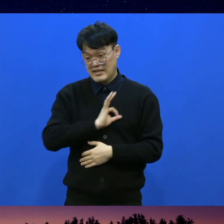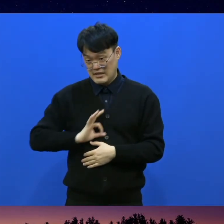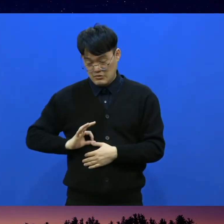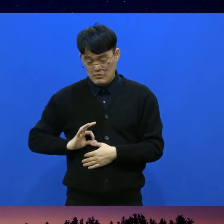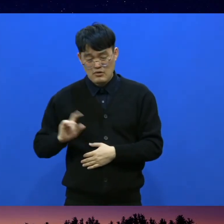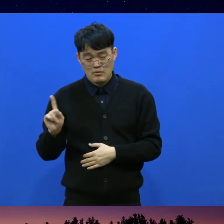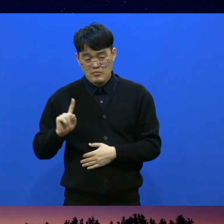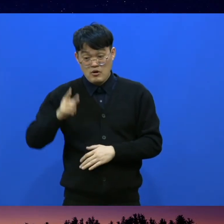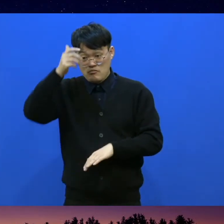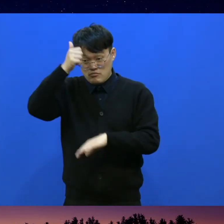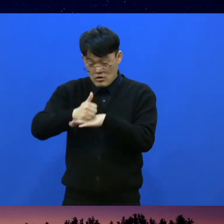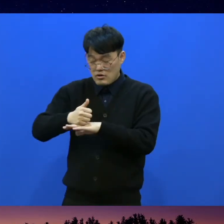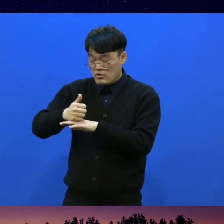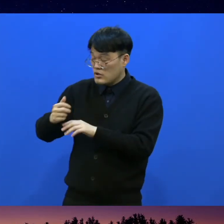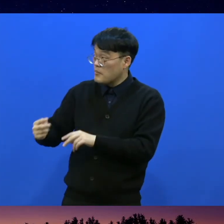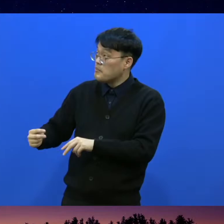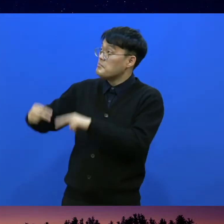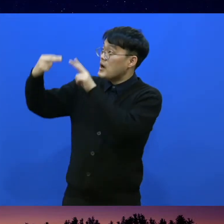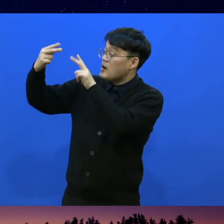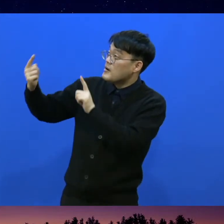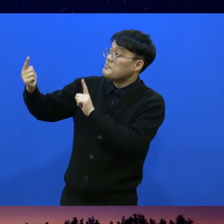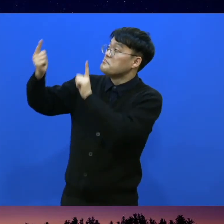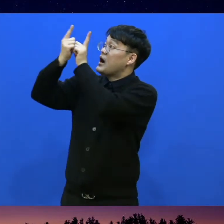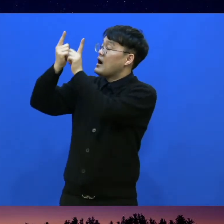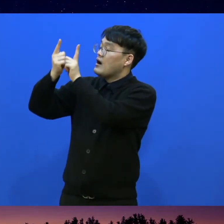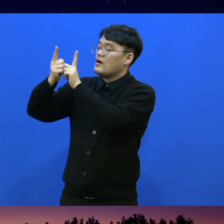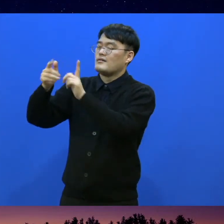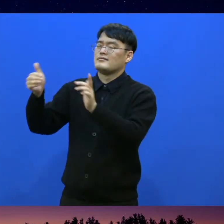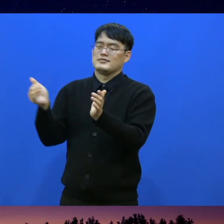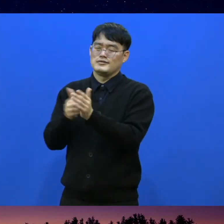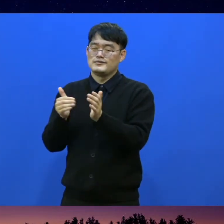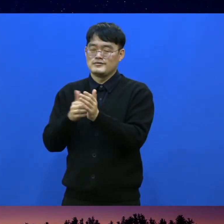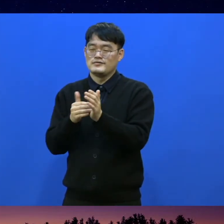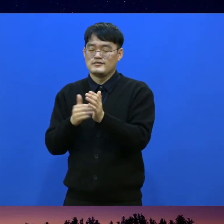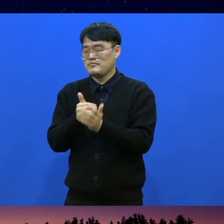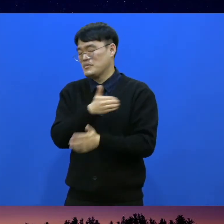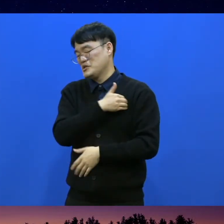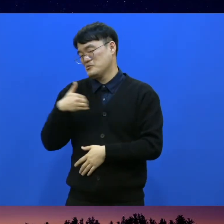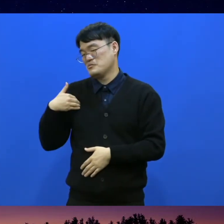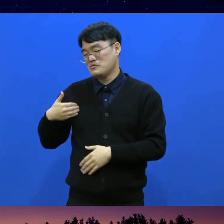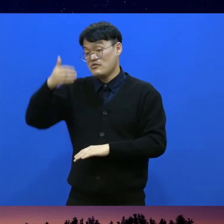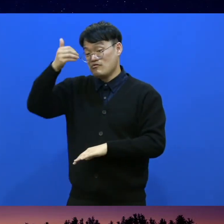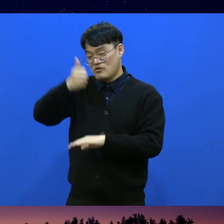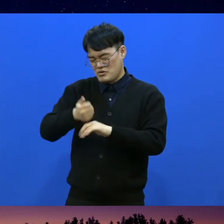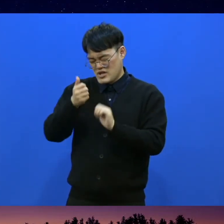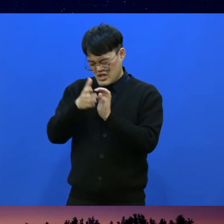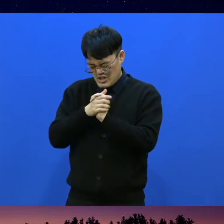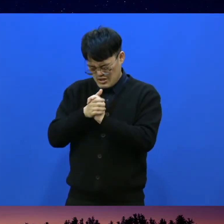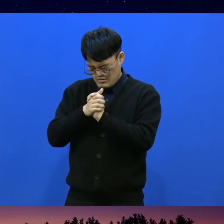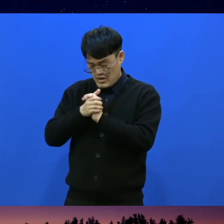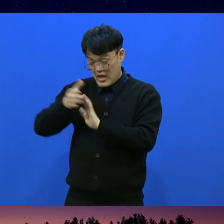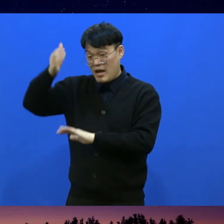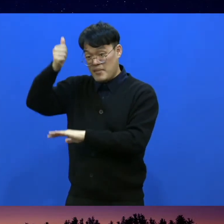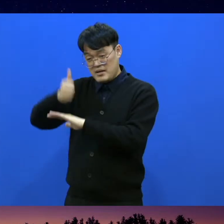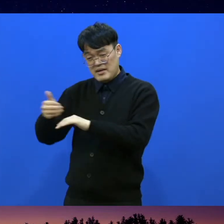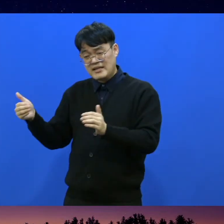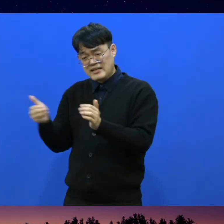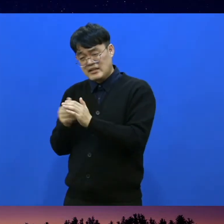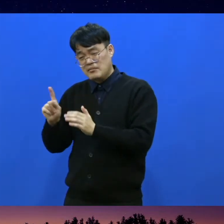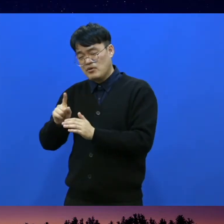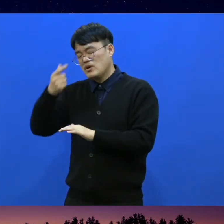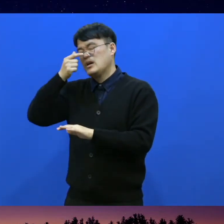최고의 고백. 주의 형상으로 만족합니다. 결국 기도의 끝은 뭔지 아세요 여러분? 예배예요.